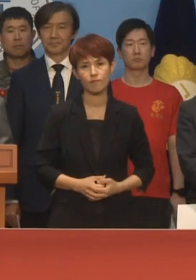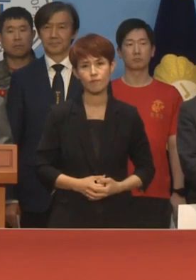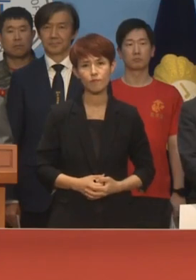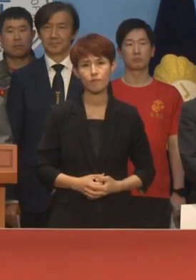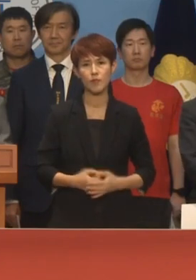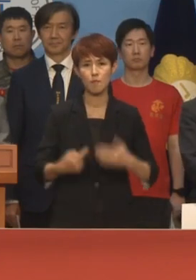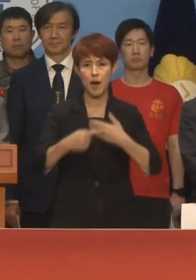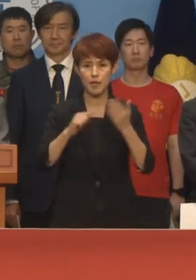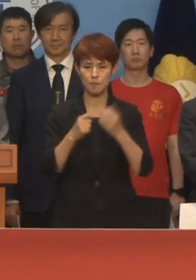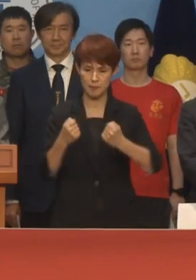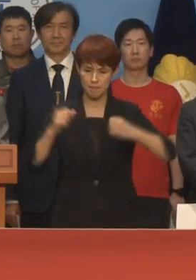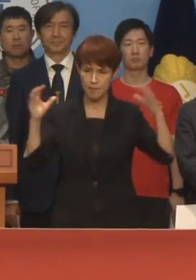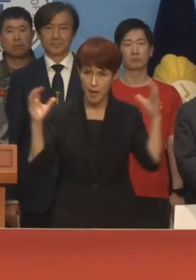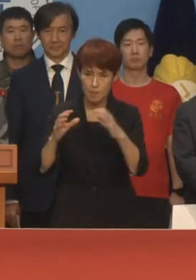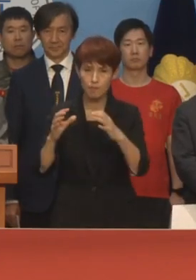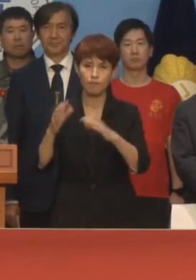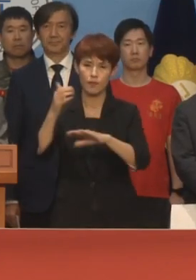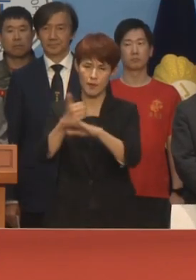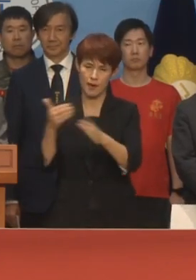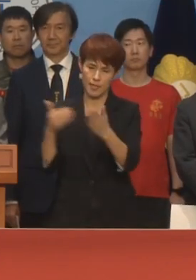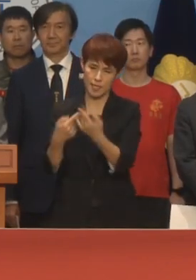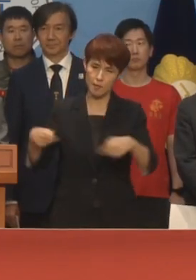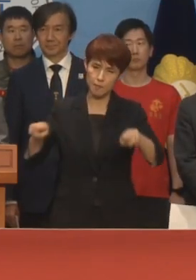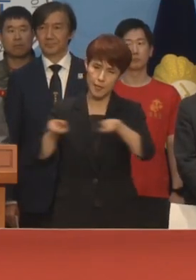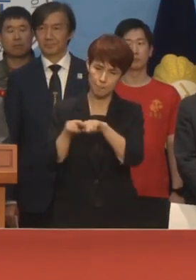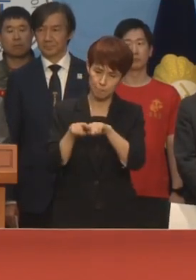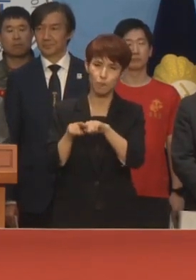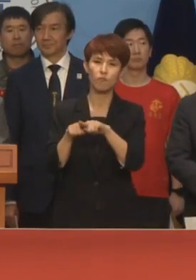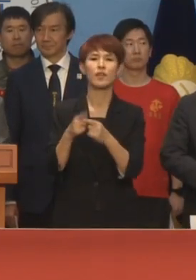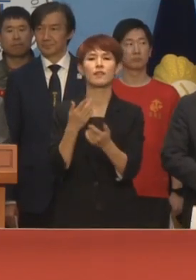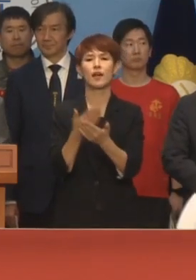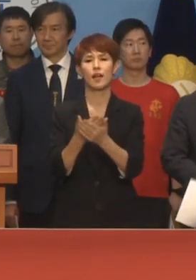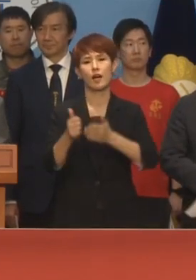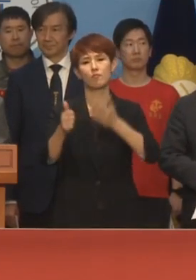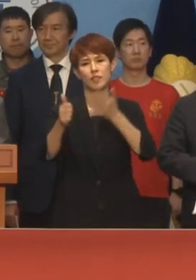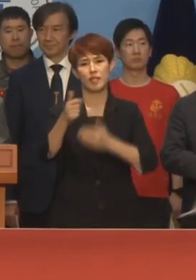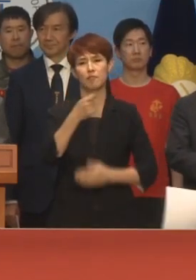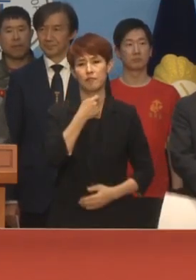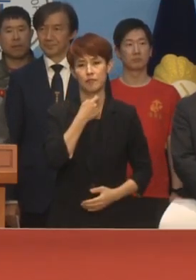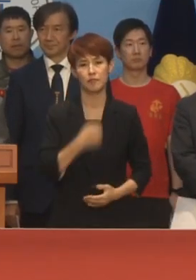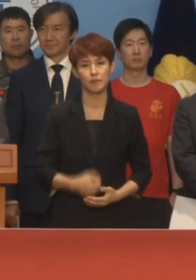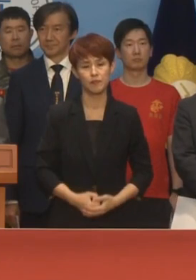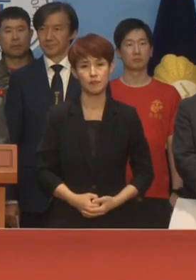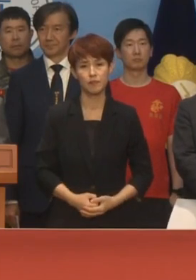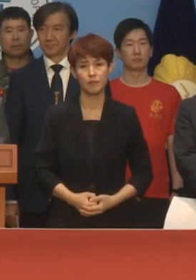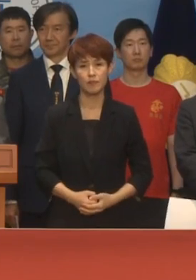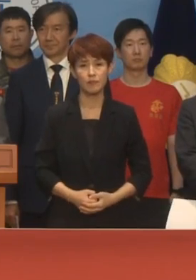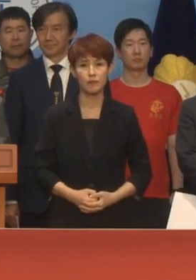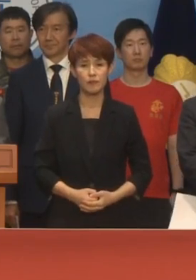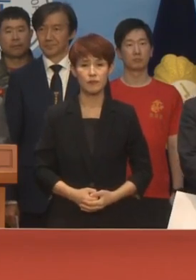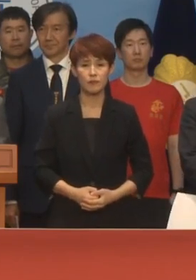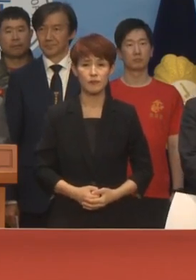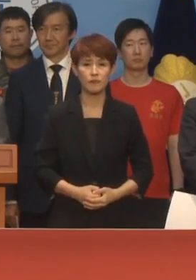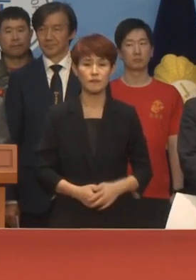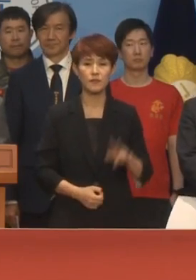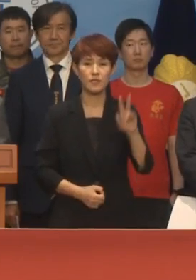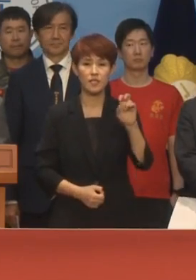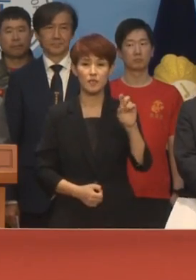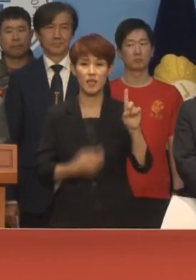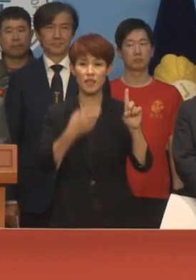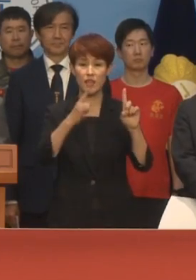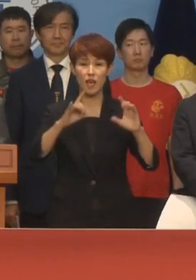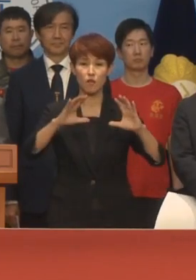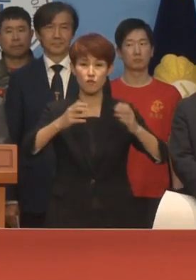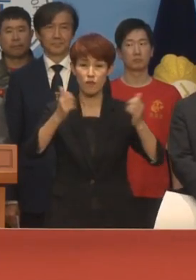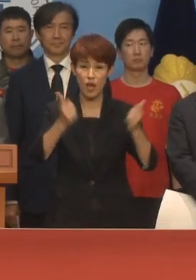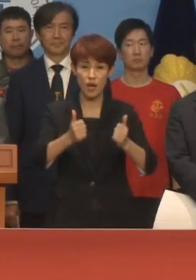마음을 모아서 끝까지 함께 해주십사 하는 부탁의 말씀을 드립니다. 이 문제는 21대 국회가 민생